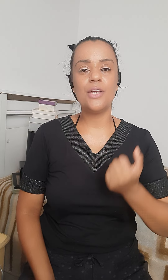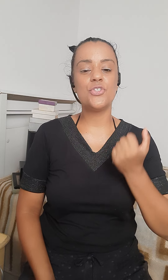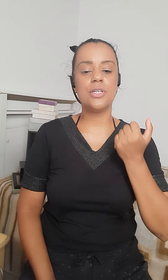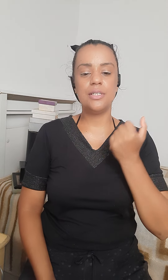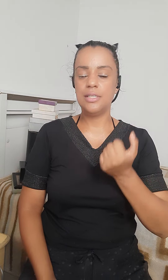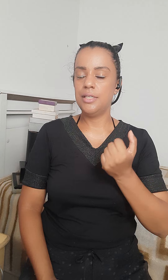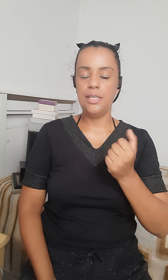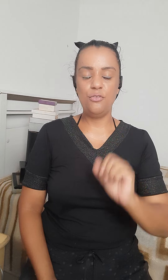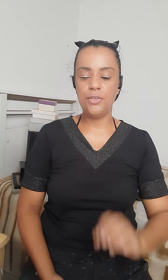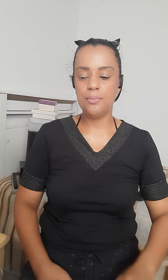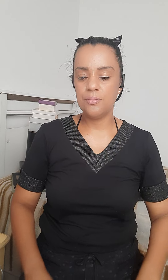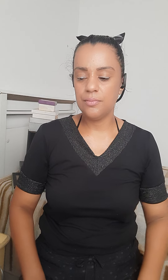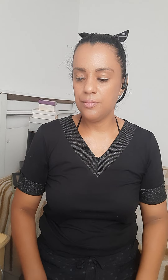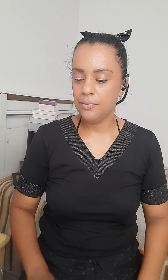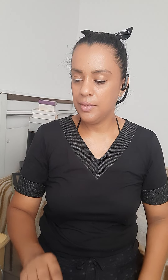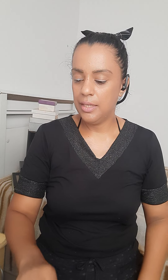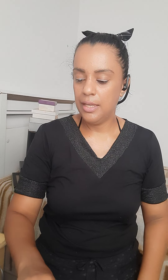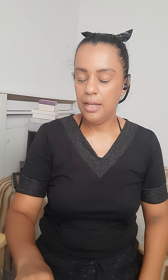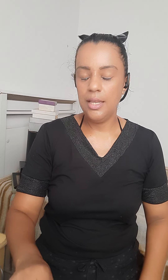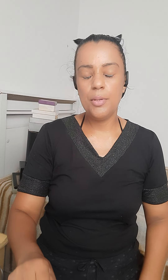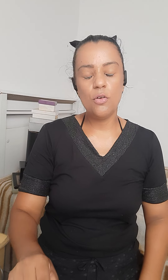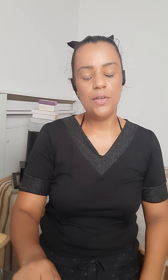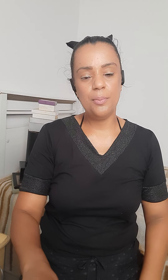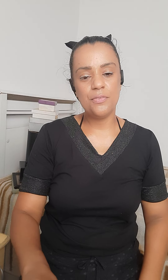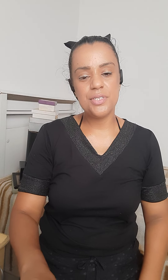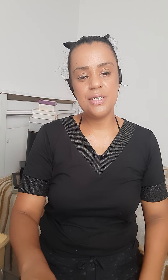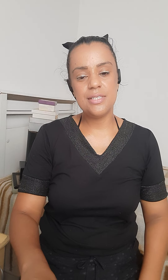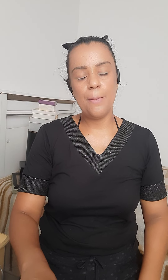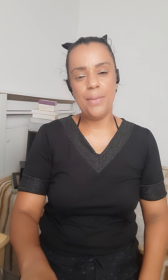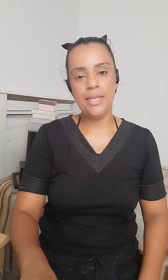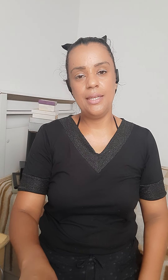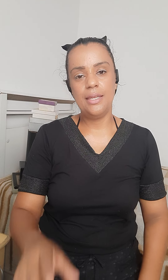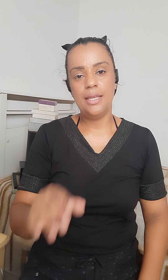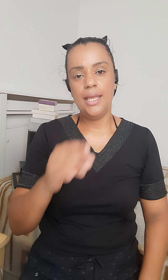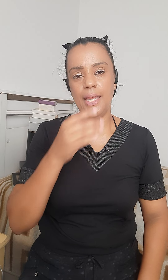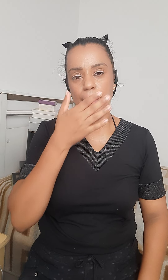gramática, enfim. Lembra que eu falei para vocês também